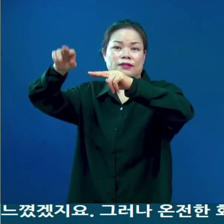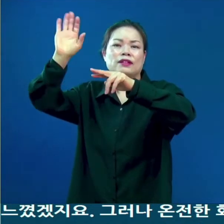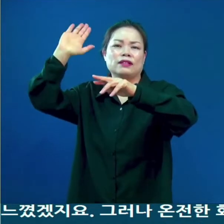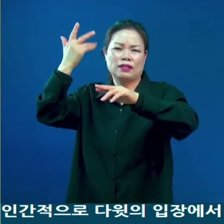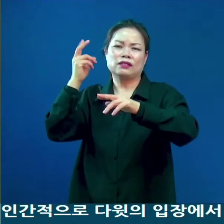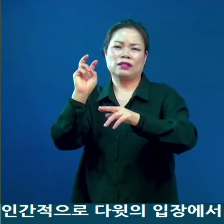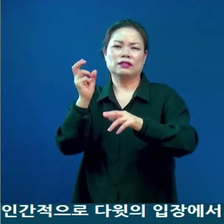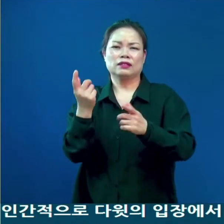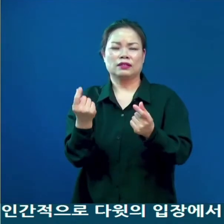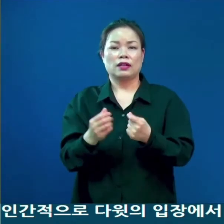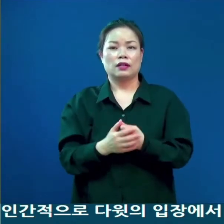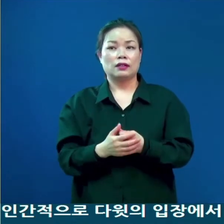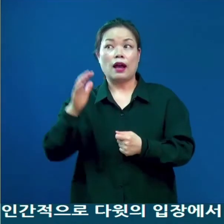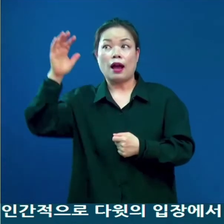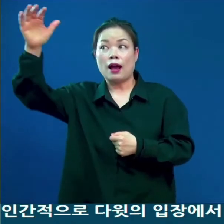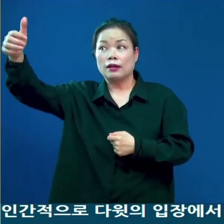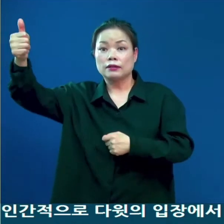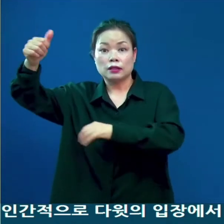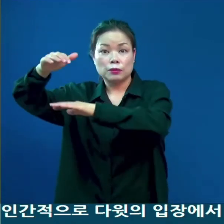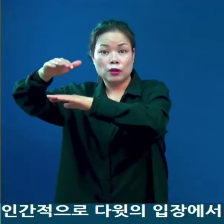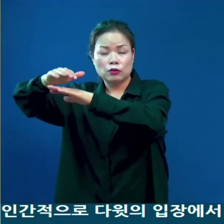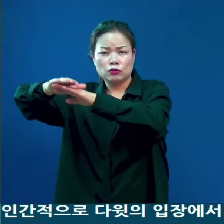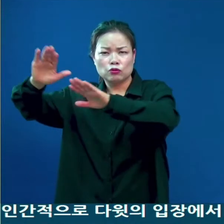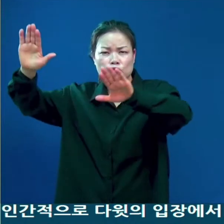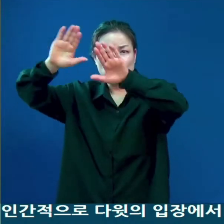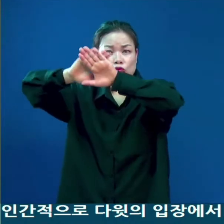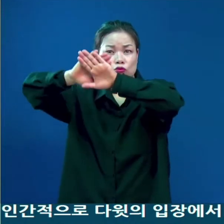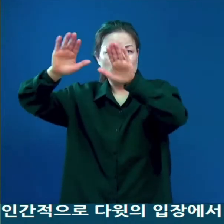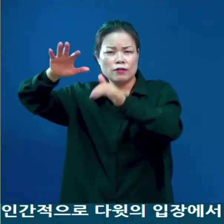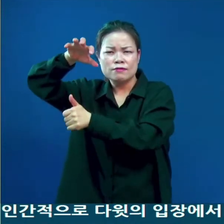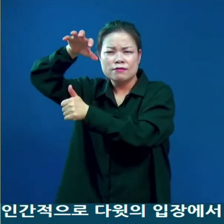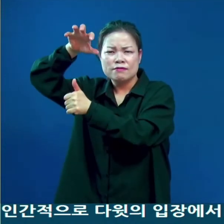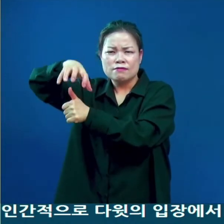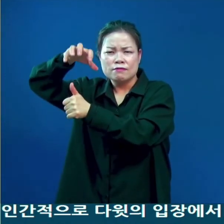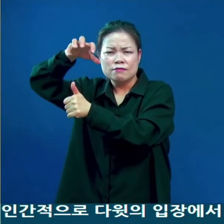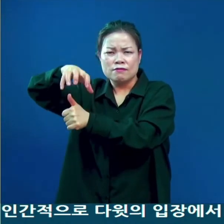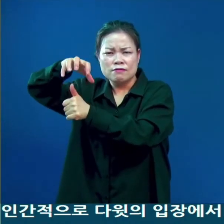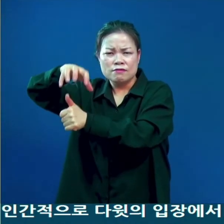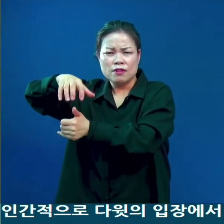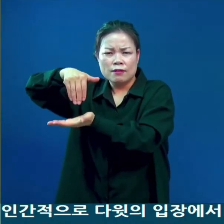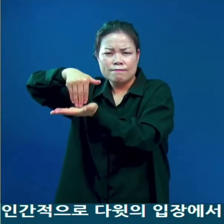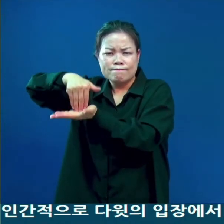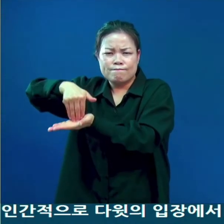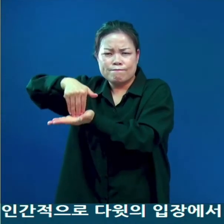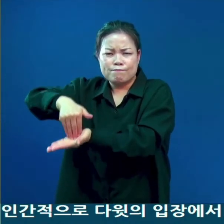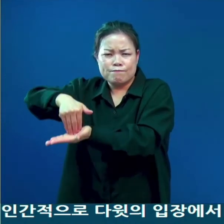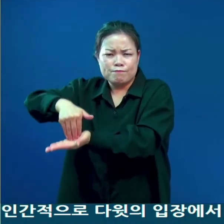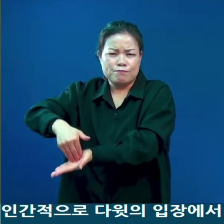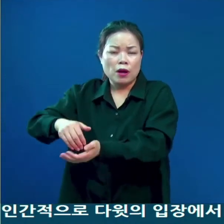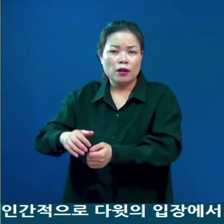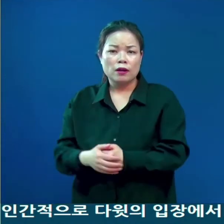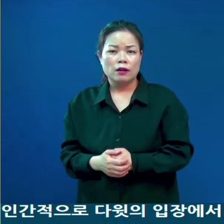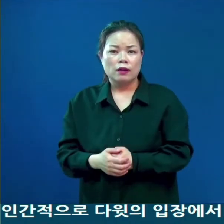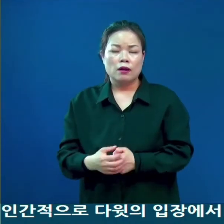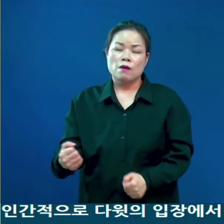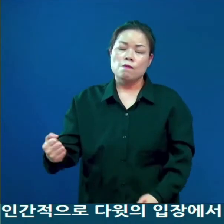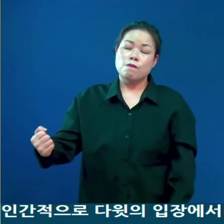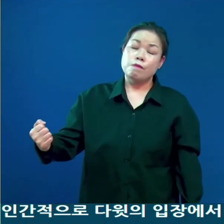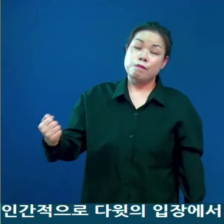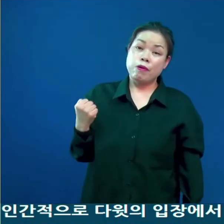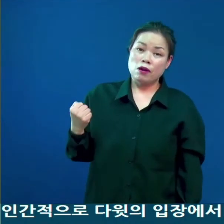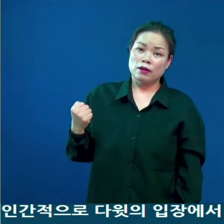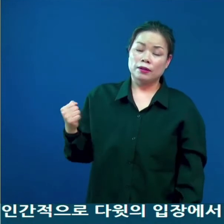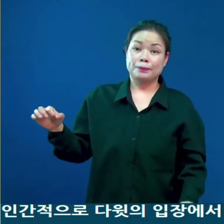그러나 하나님의 손이 주야로 누르니까, 그렇죠, 진액이 다